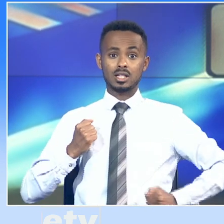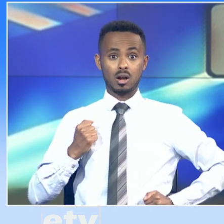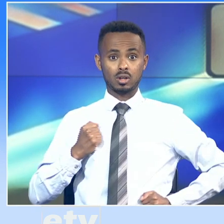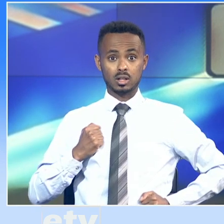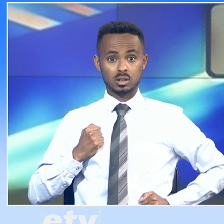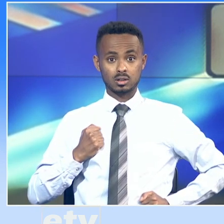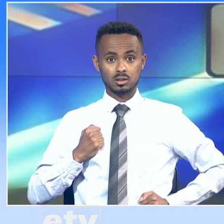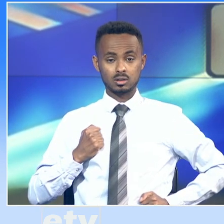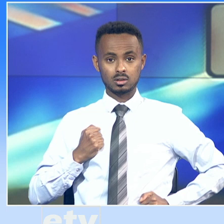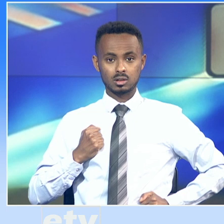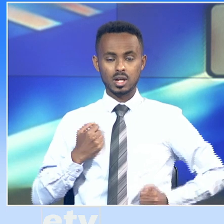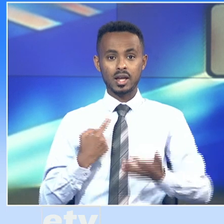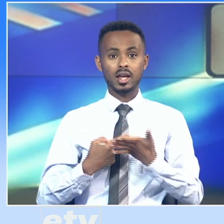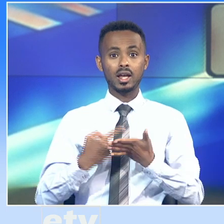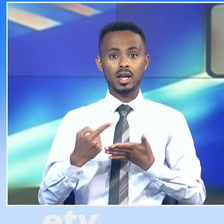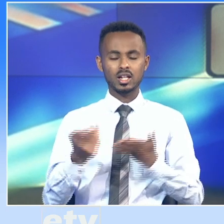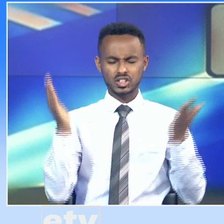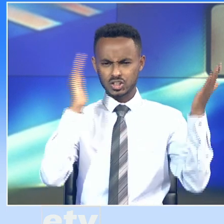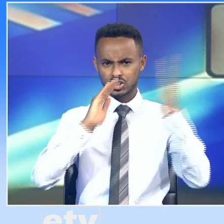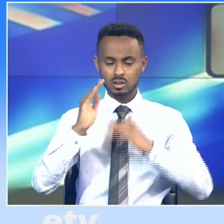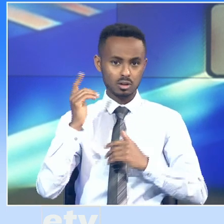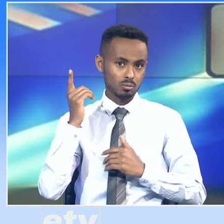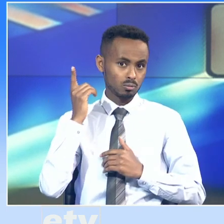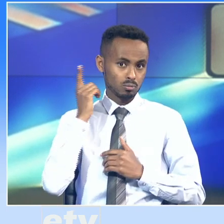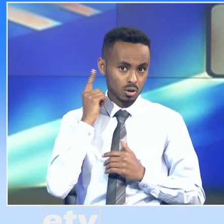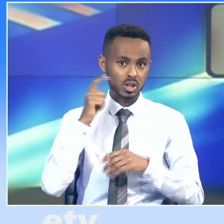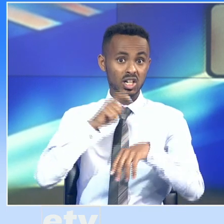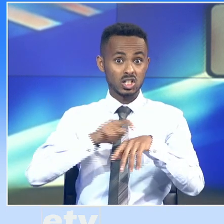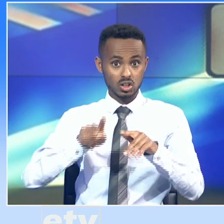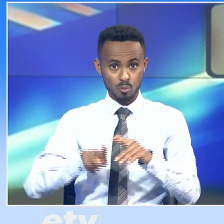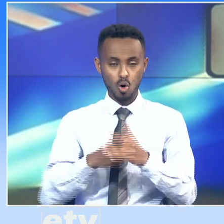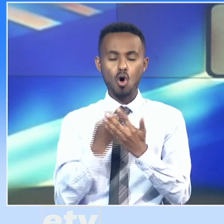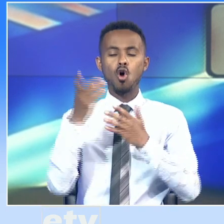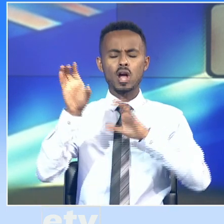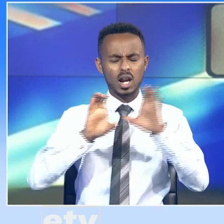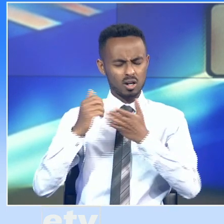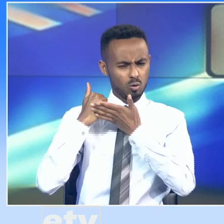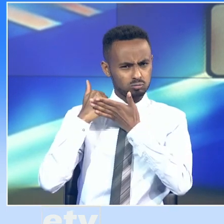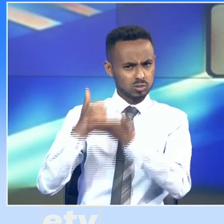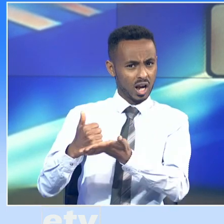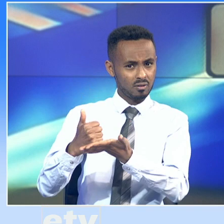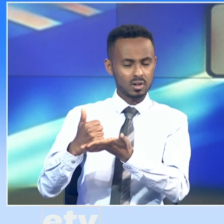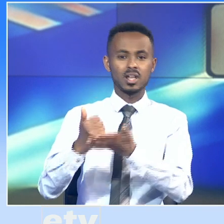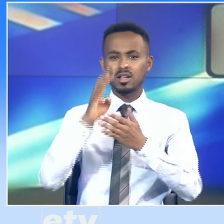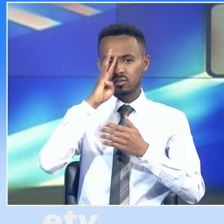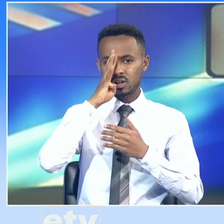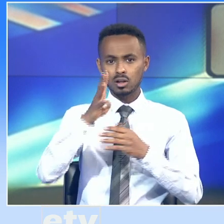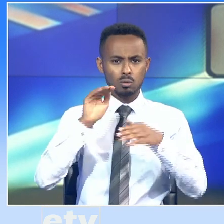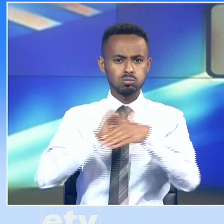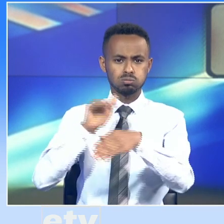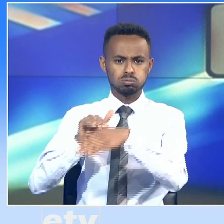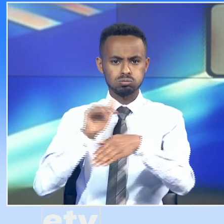ሰራዊታችን ይሄ ችግር ከተሰማበት ጊዜ ጀምሮ ያደረገው ድጋፍ የፈጠረው